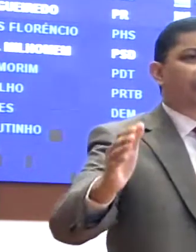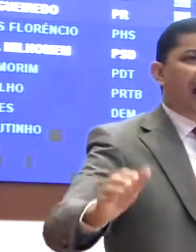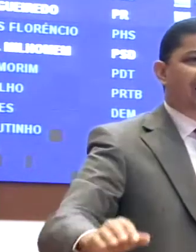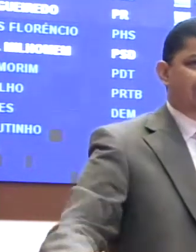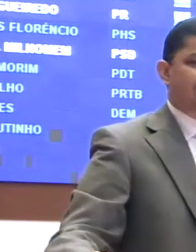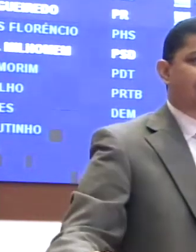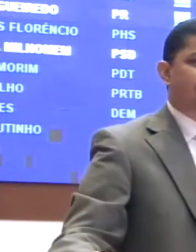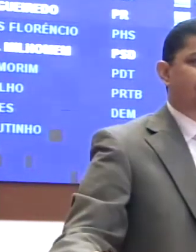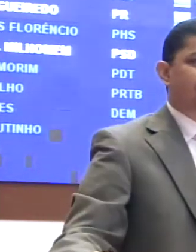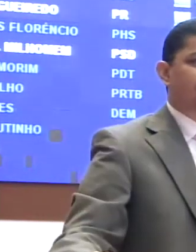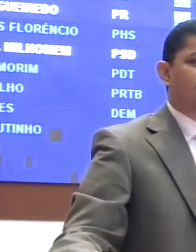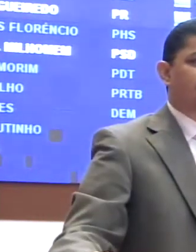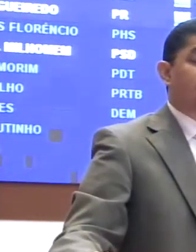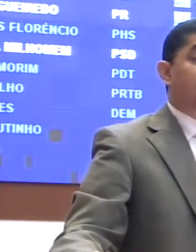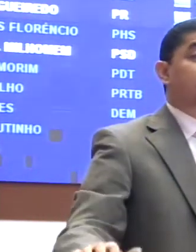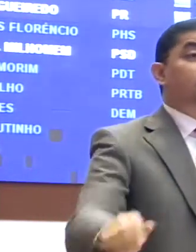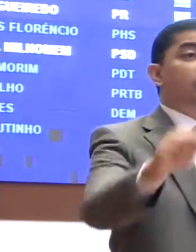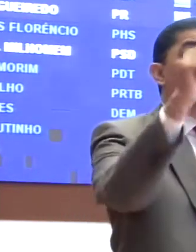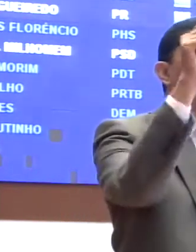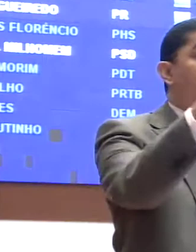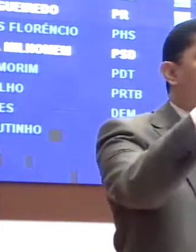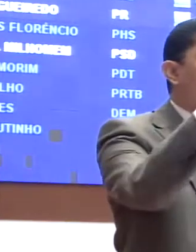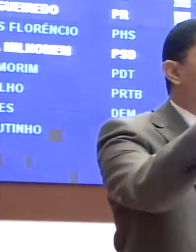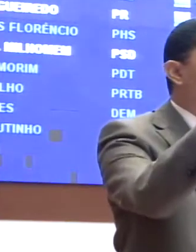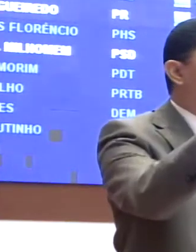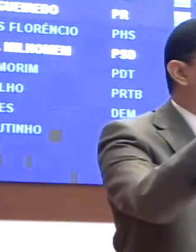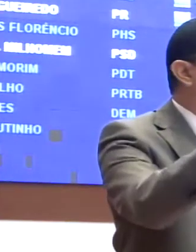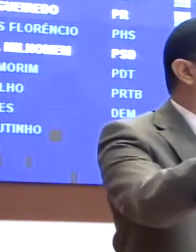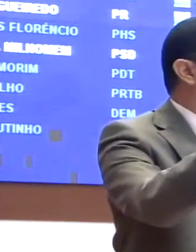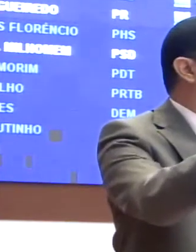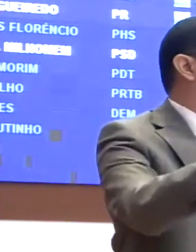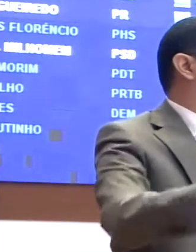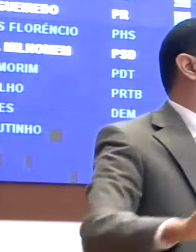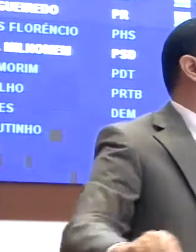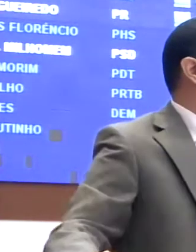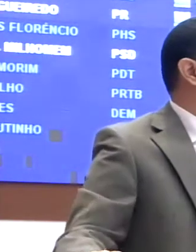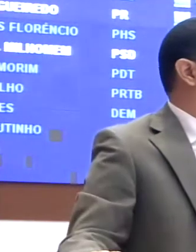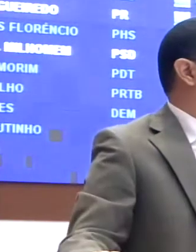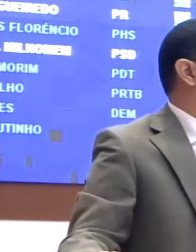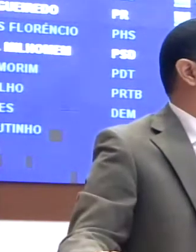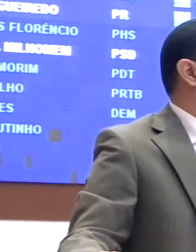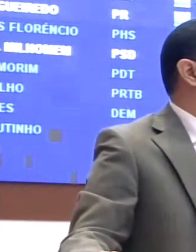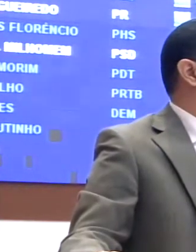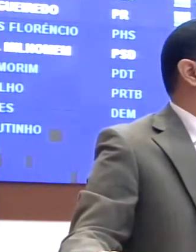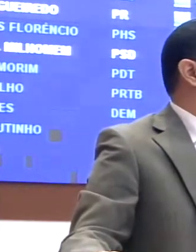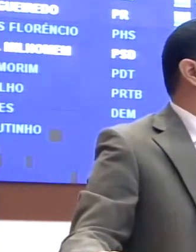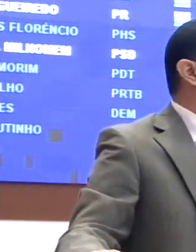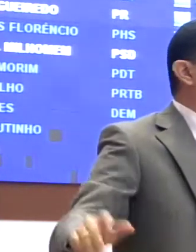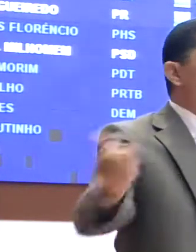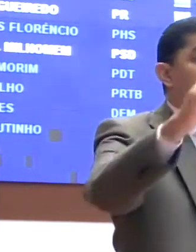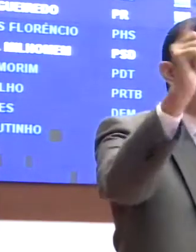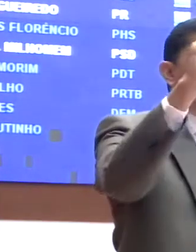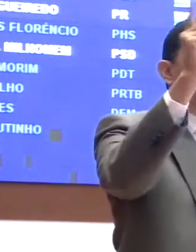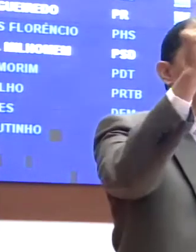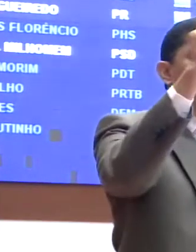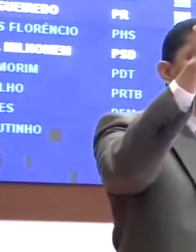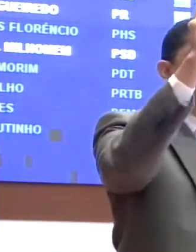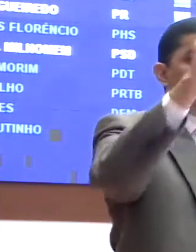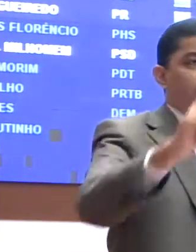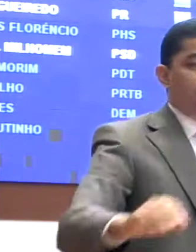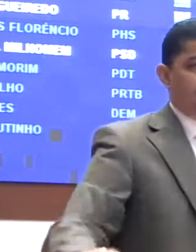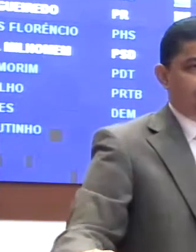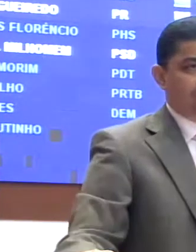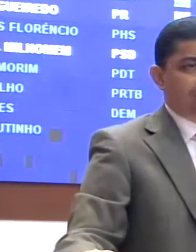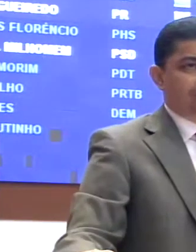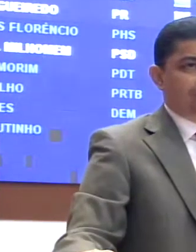as dificuldades que só o povo do Maranhão conhece, que nenhum outro